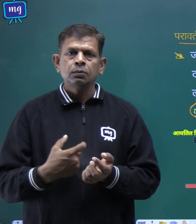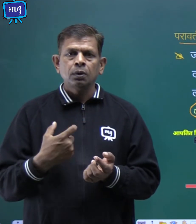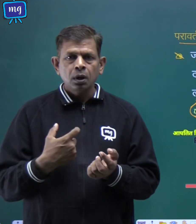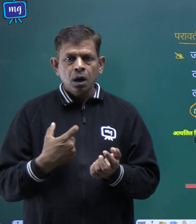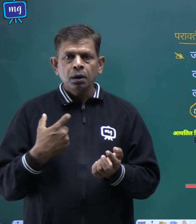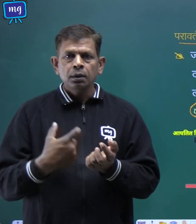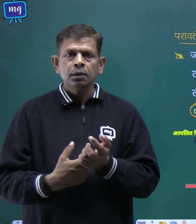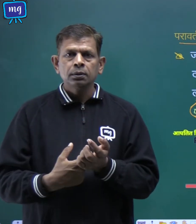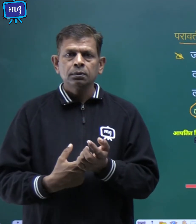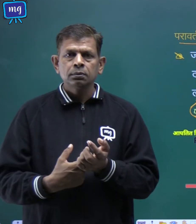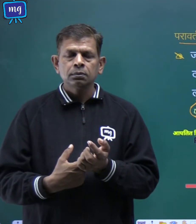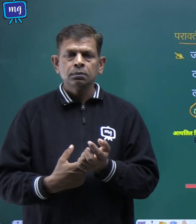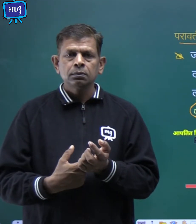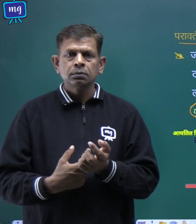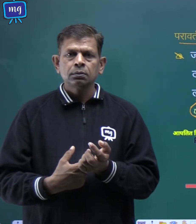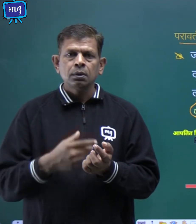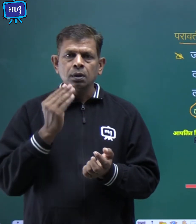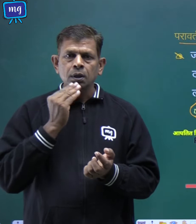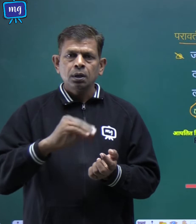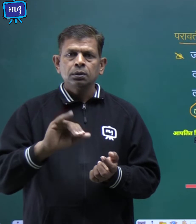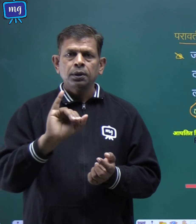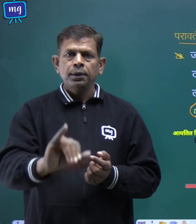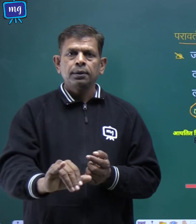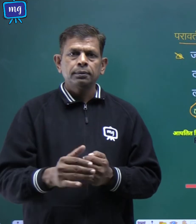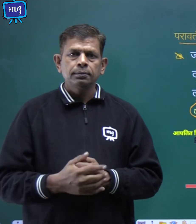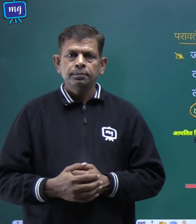कोण R कहलाता है।